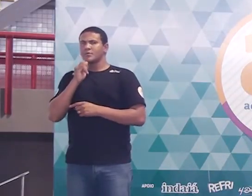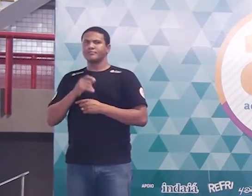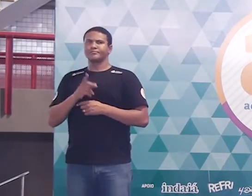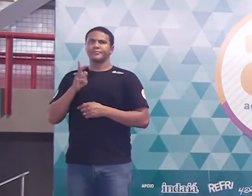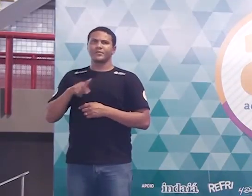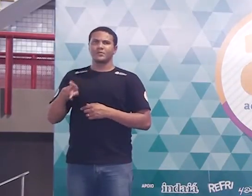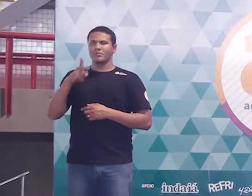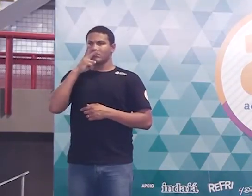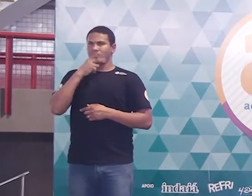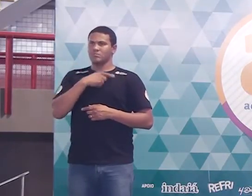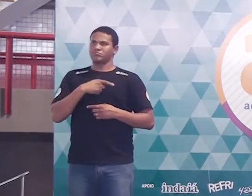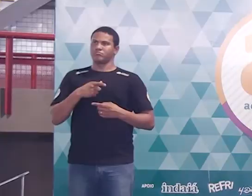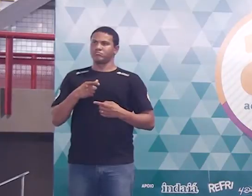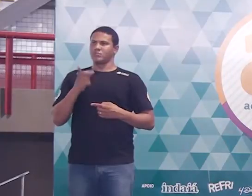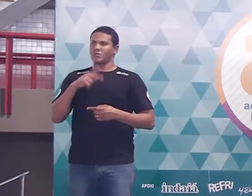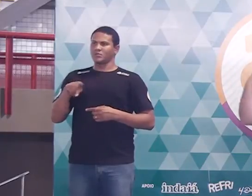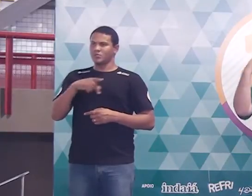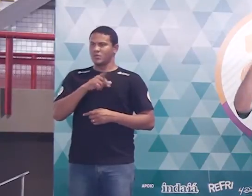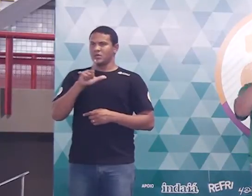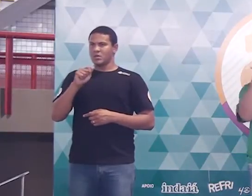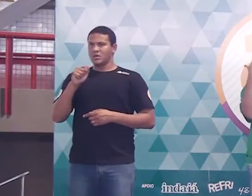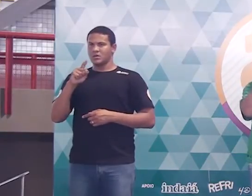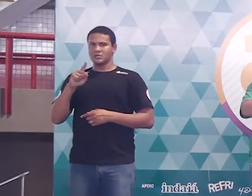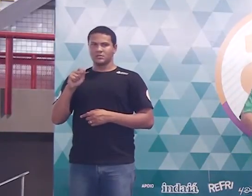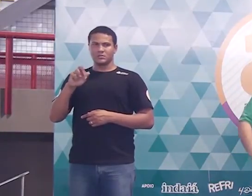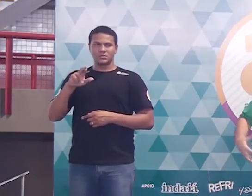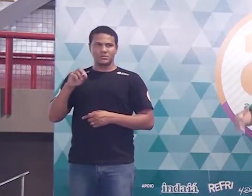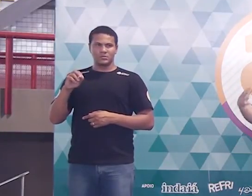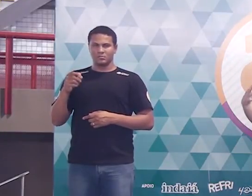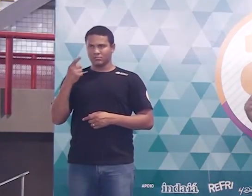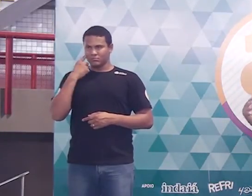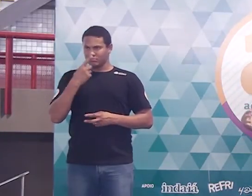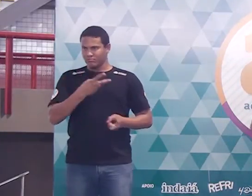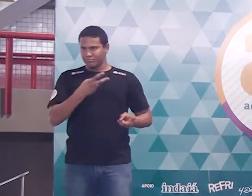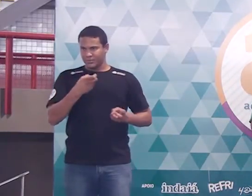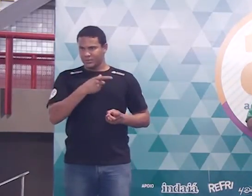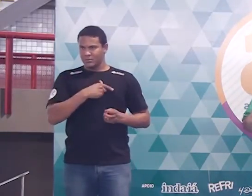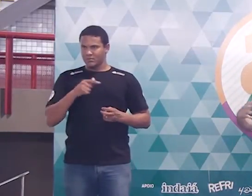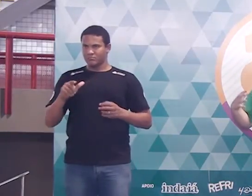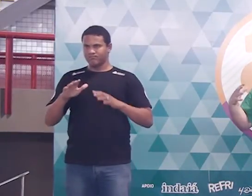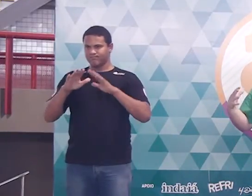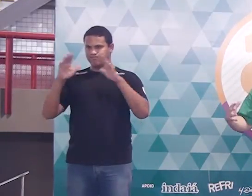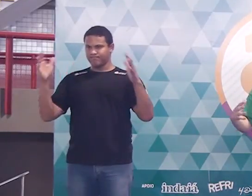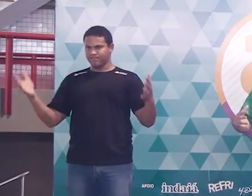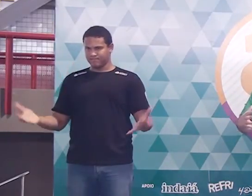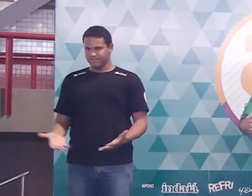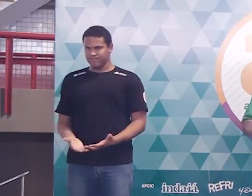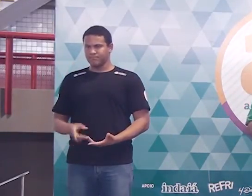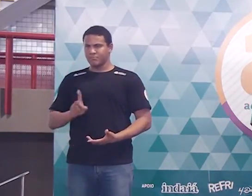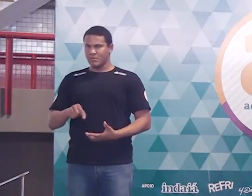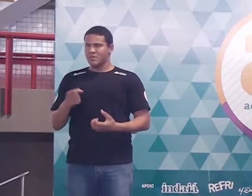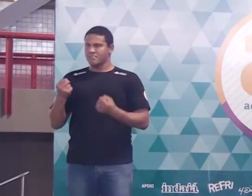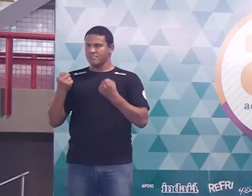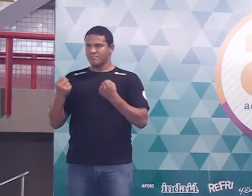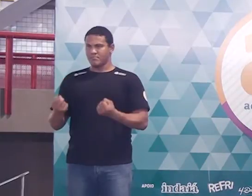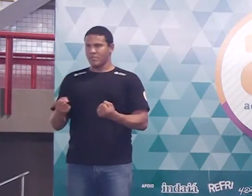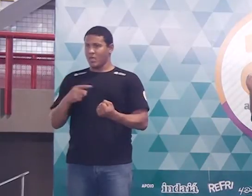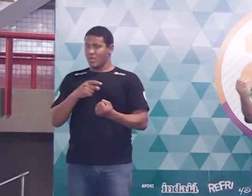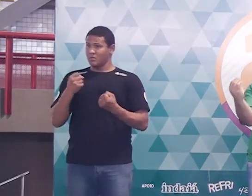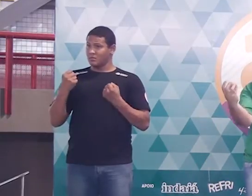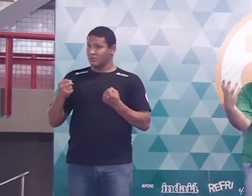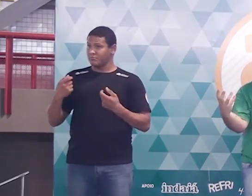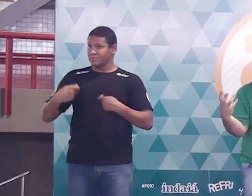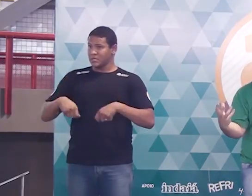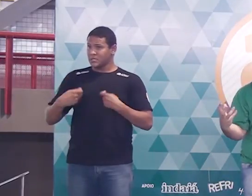Lázaro é um cara de muita biomassa. Percebido, né? Muita biomassa. Essa biomassa gera muito consumo